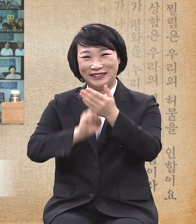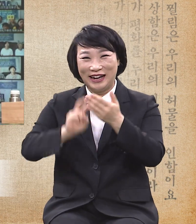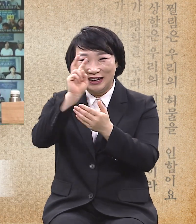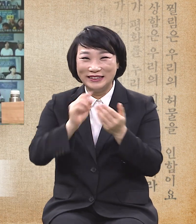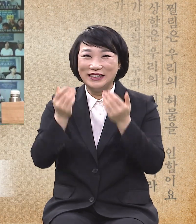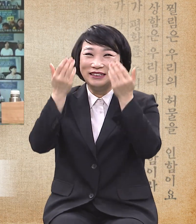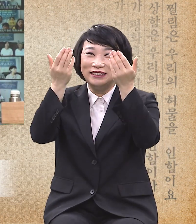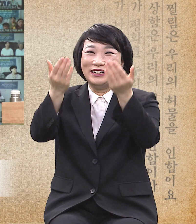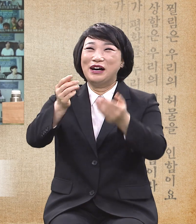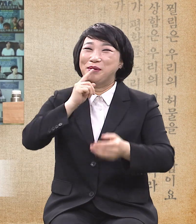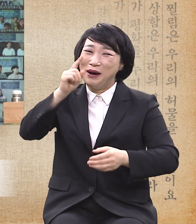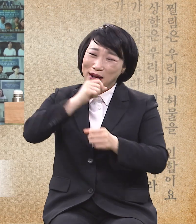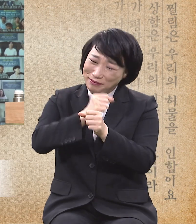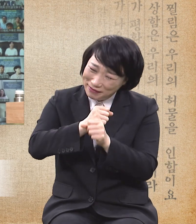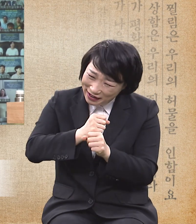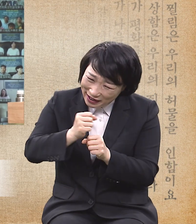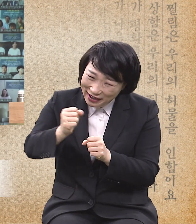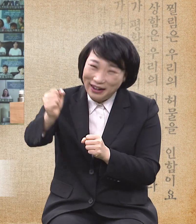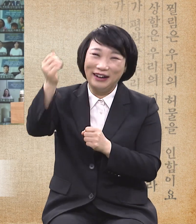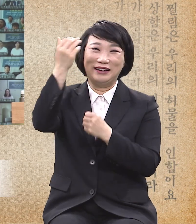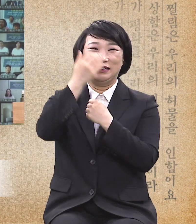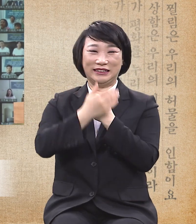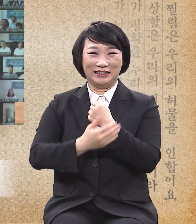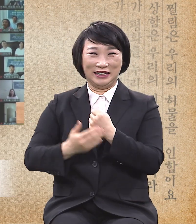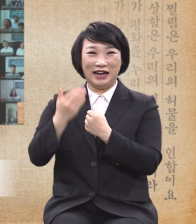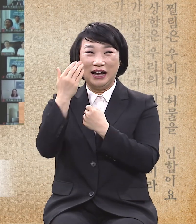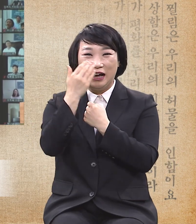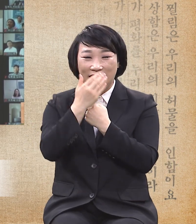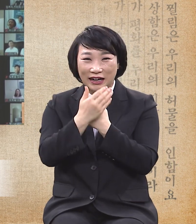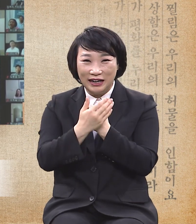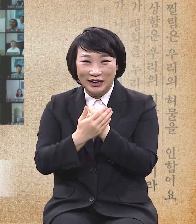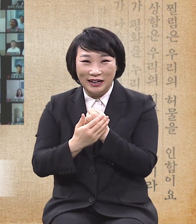한량 없는